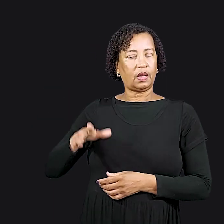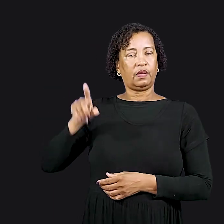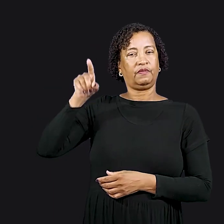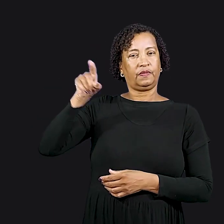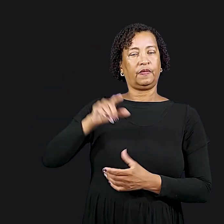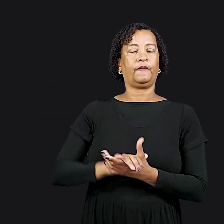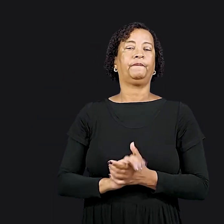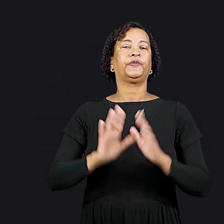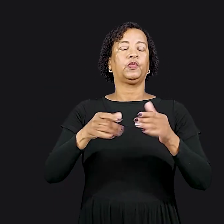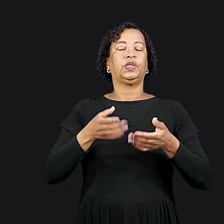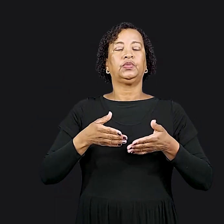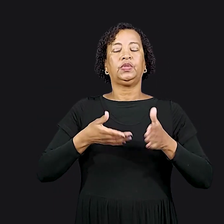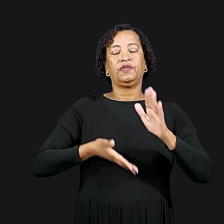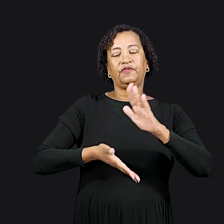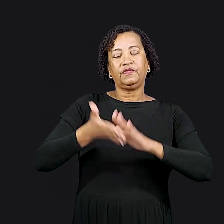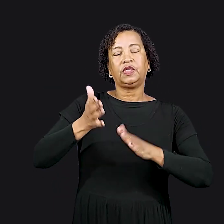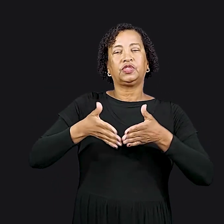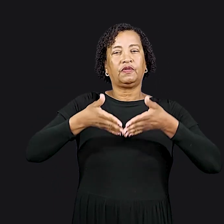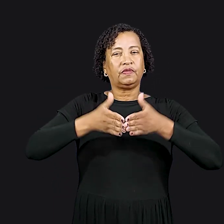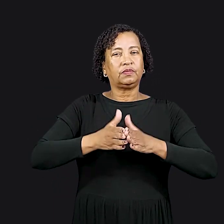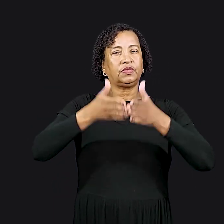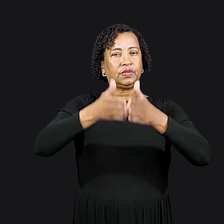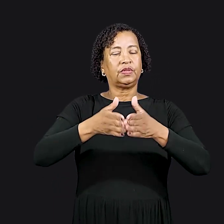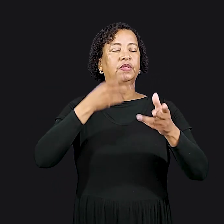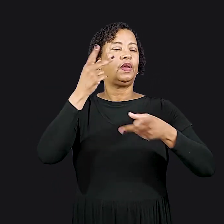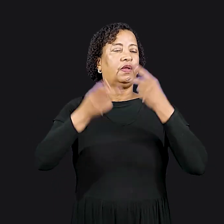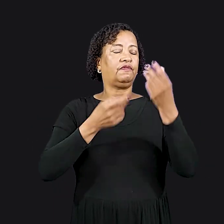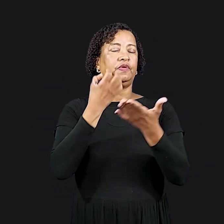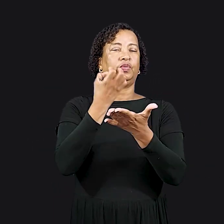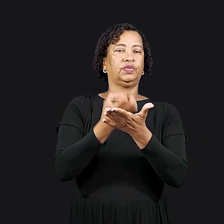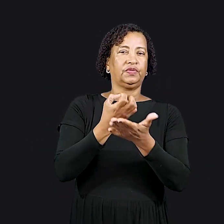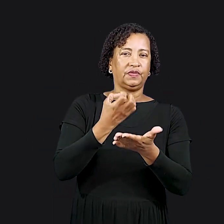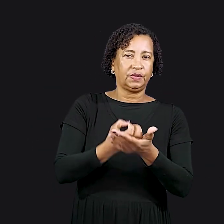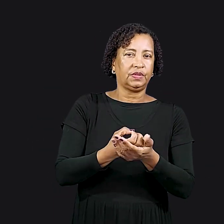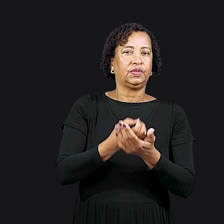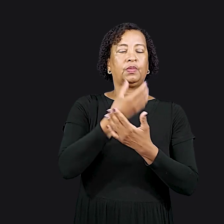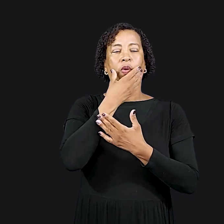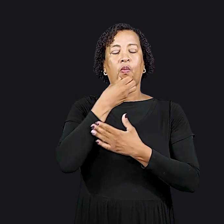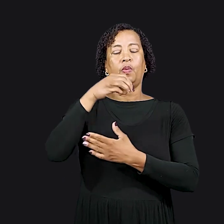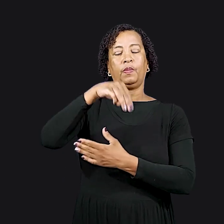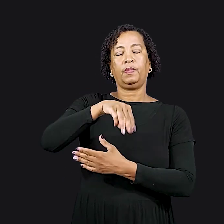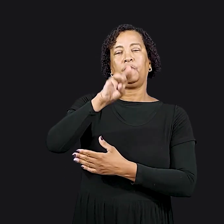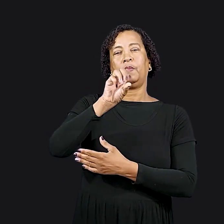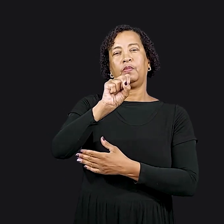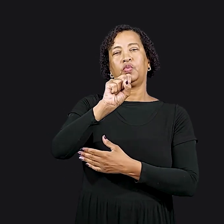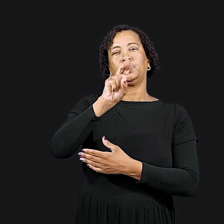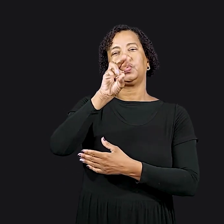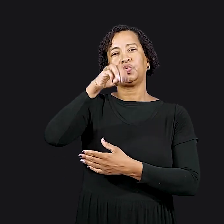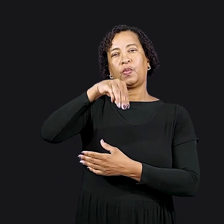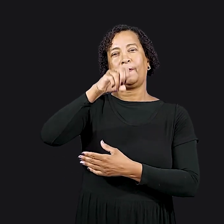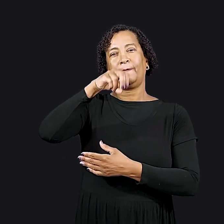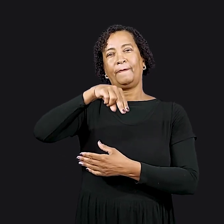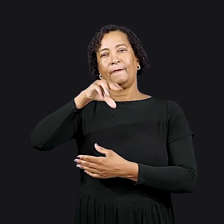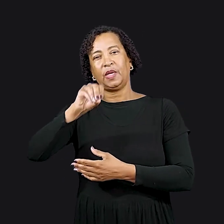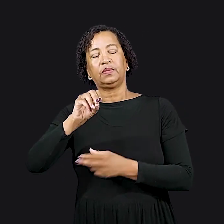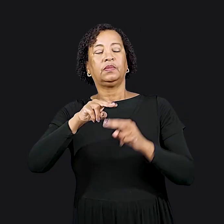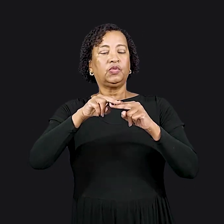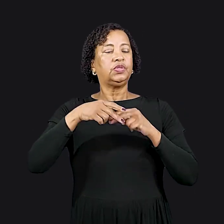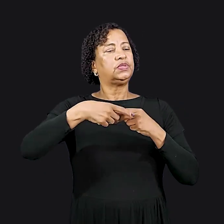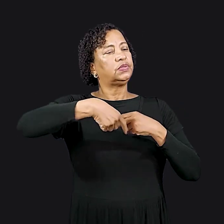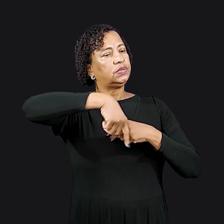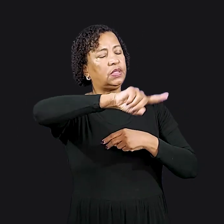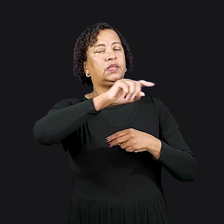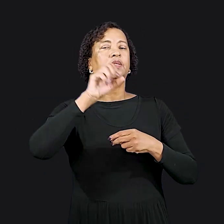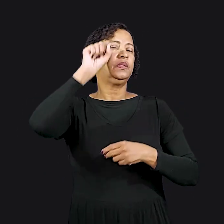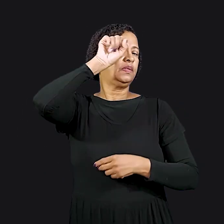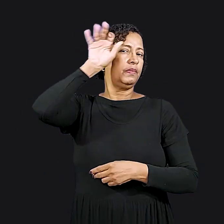ele viajava para a África num navio pela primeira vez, falou sobre o Evangelho para um muçulmano. Afinal, era para isso que ele